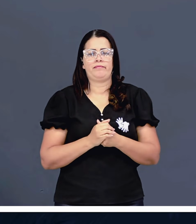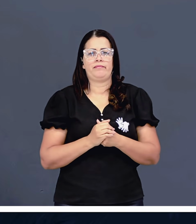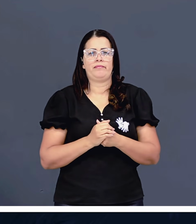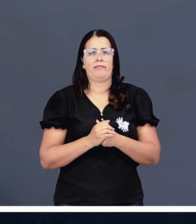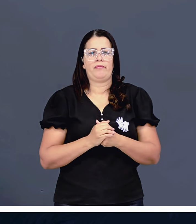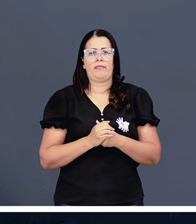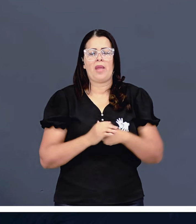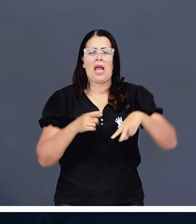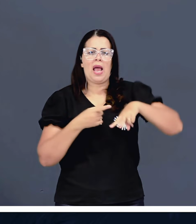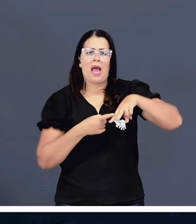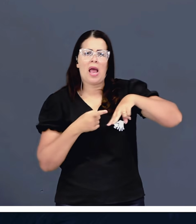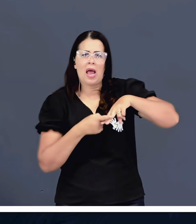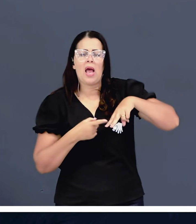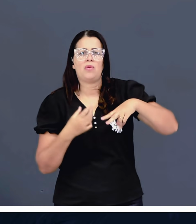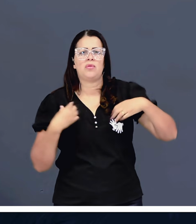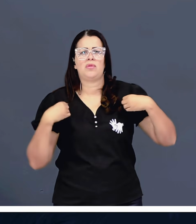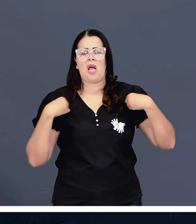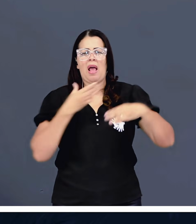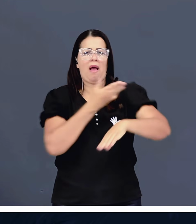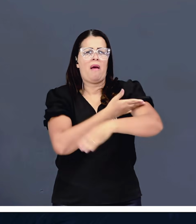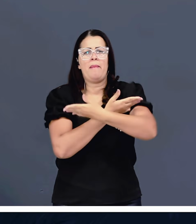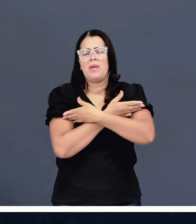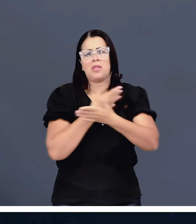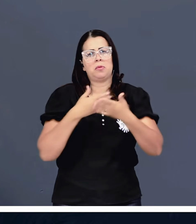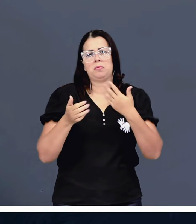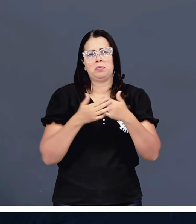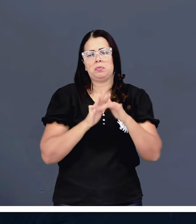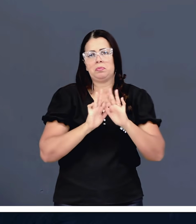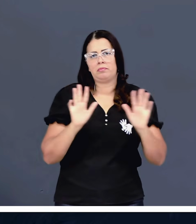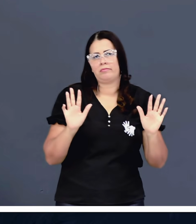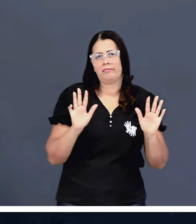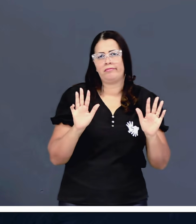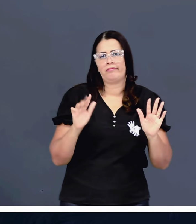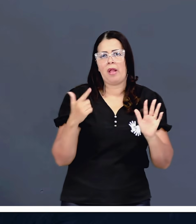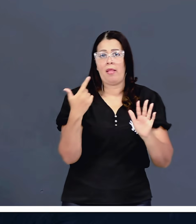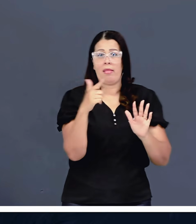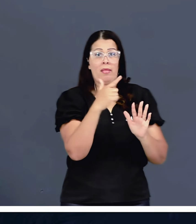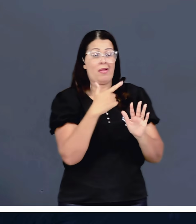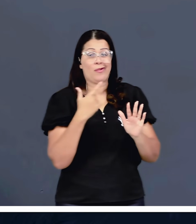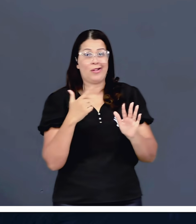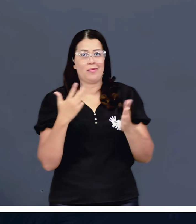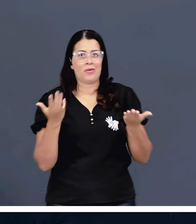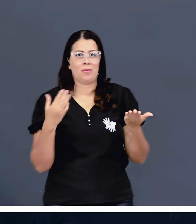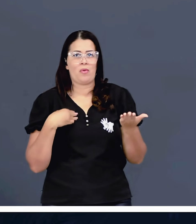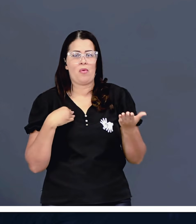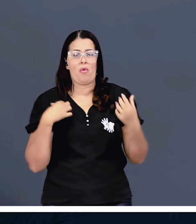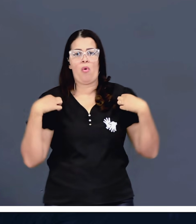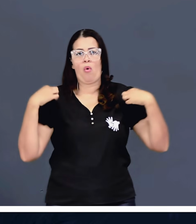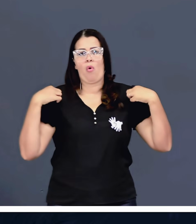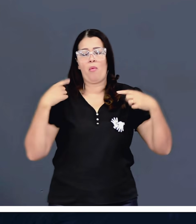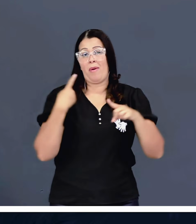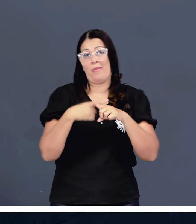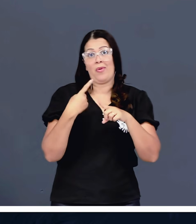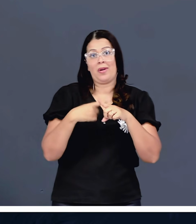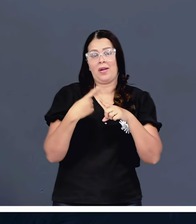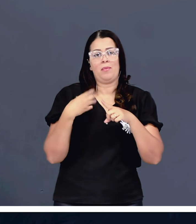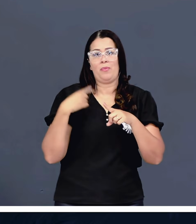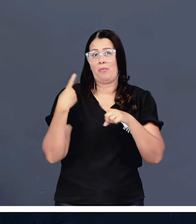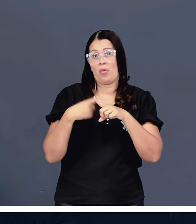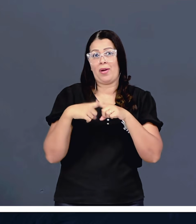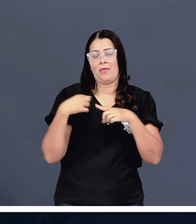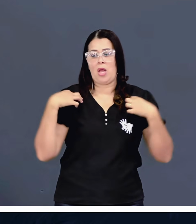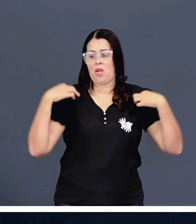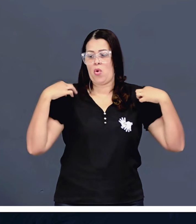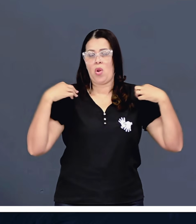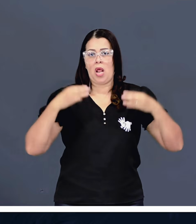moletom, calça, camisa. Nós não temos peças de roupas para entregar. Por quê? Porque não é doação de